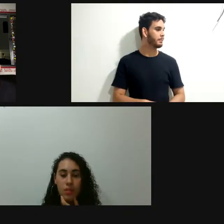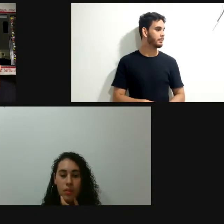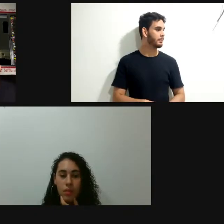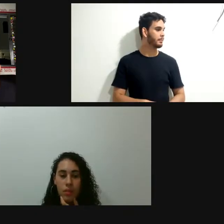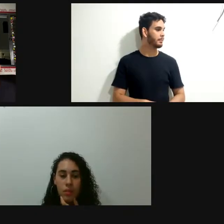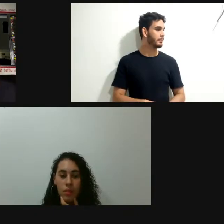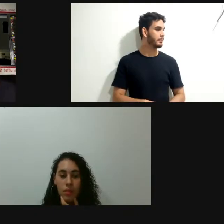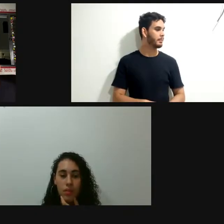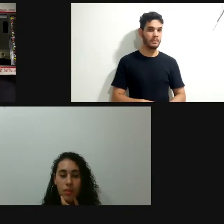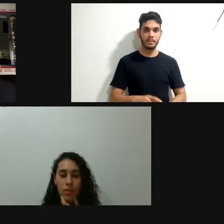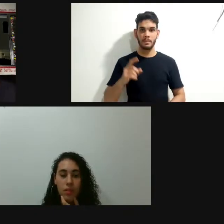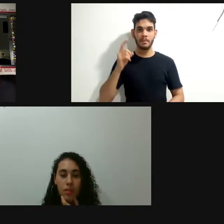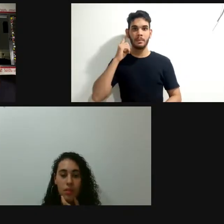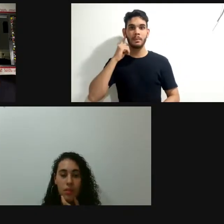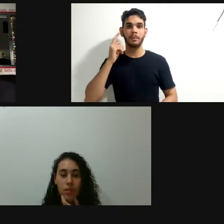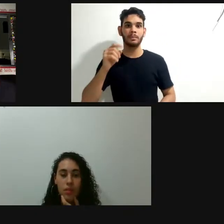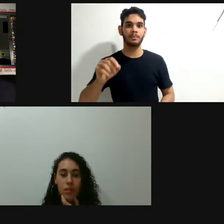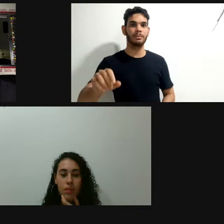do Libras.